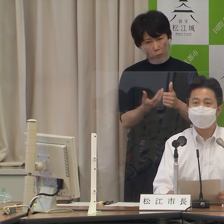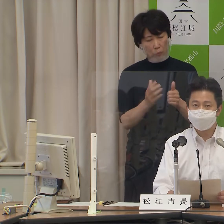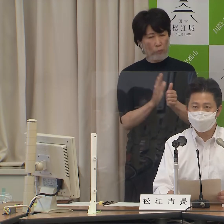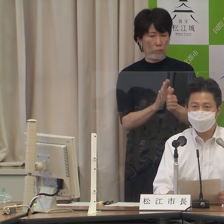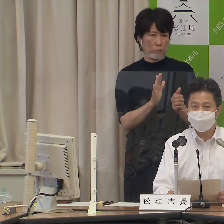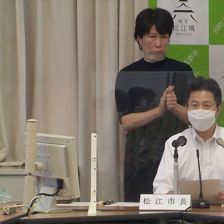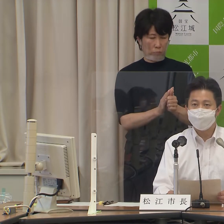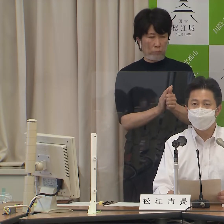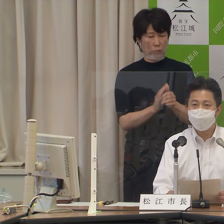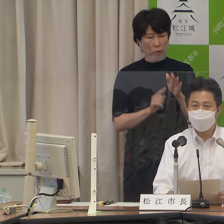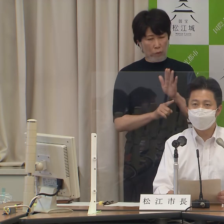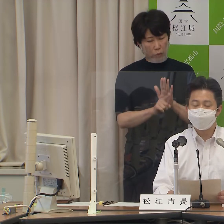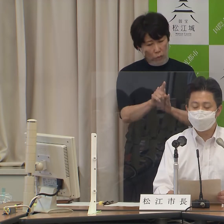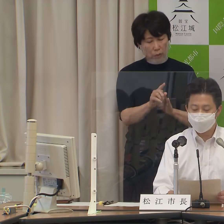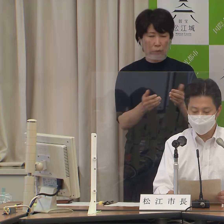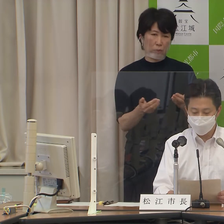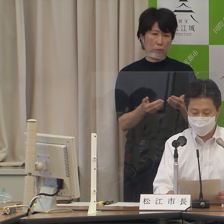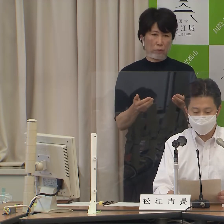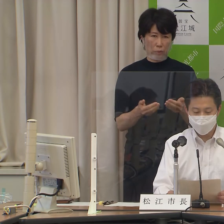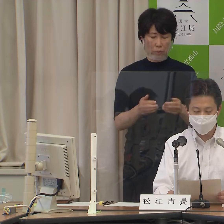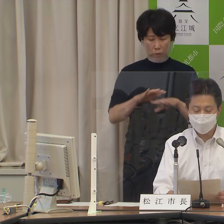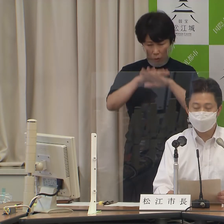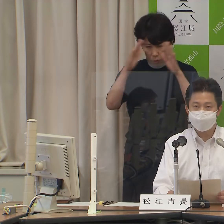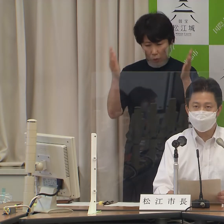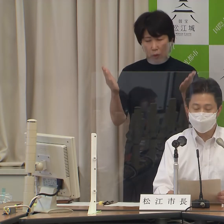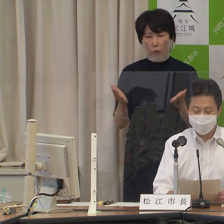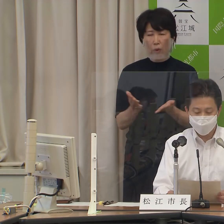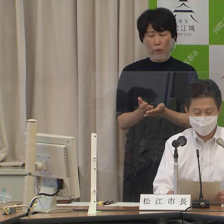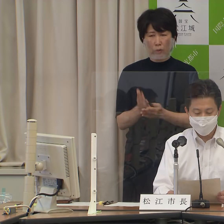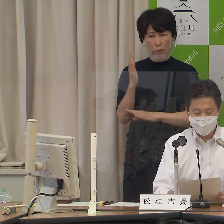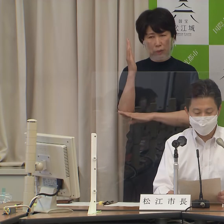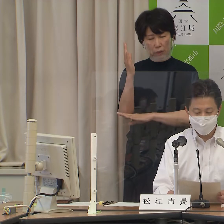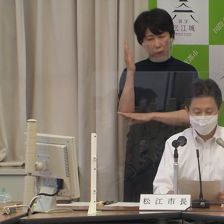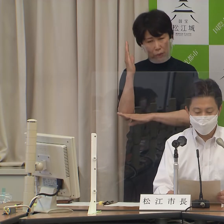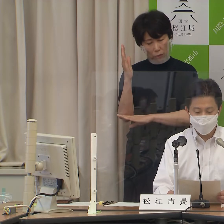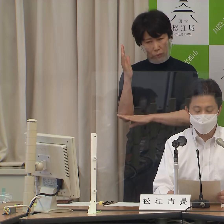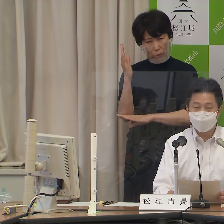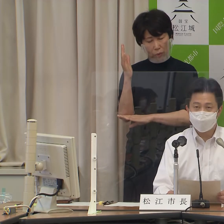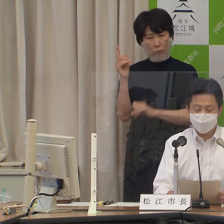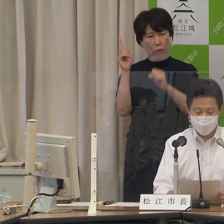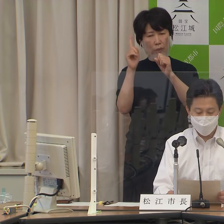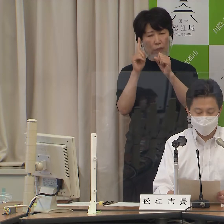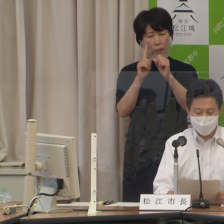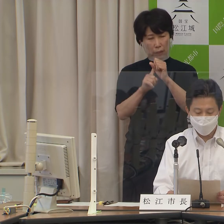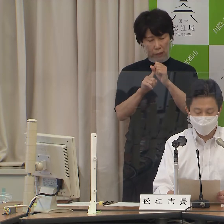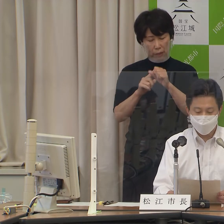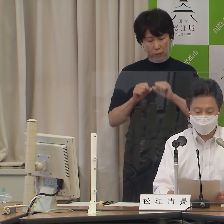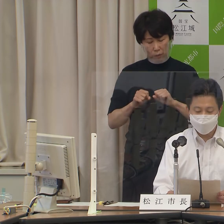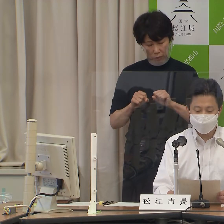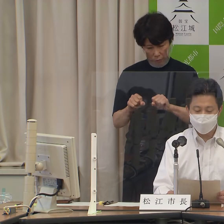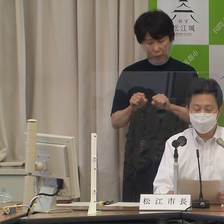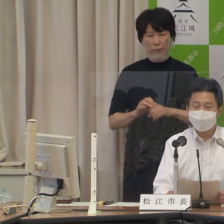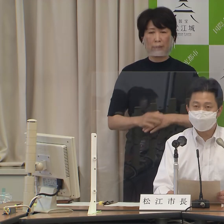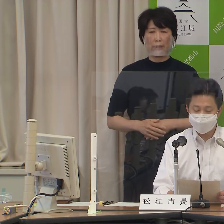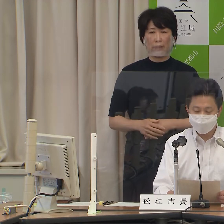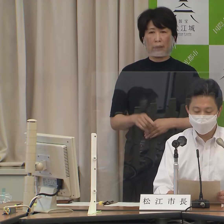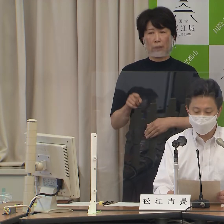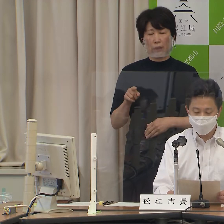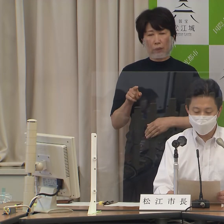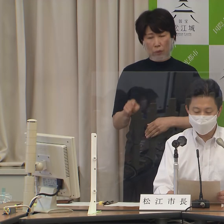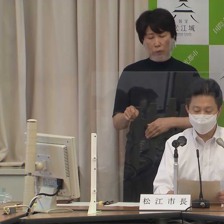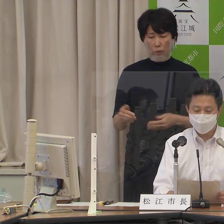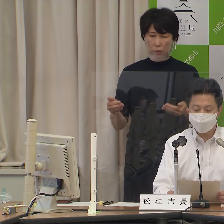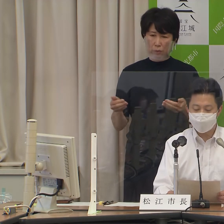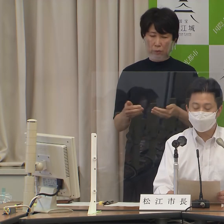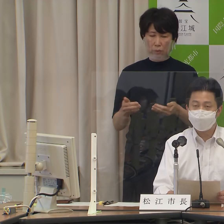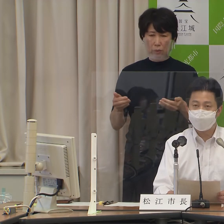優先して、オール市役所として取り組んでいます。今後も当面、この体制を維持